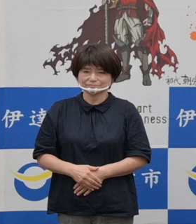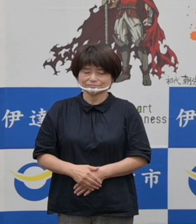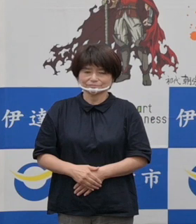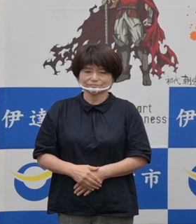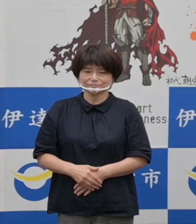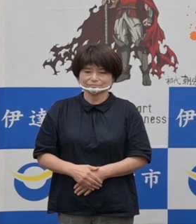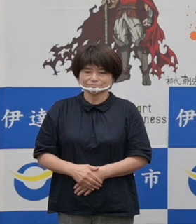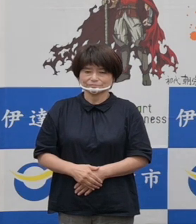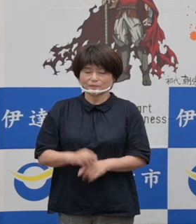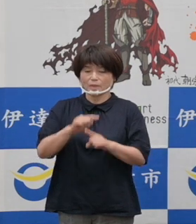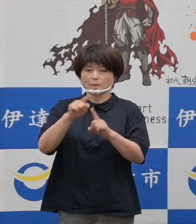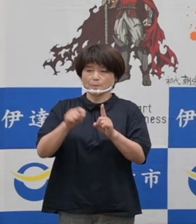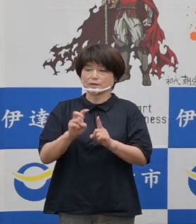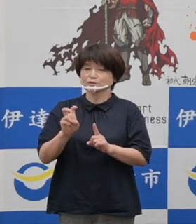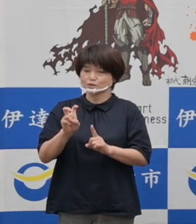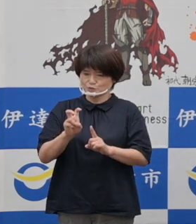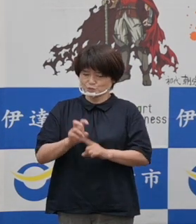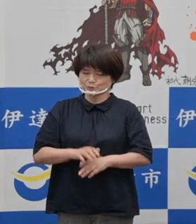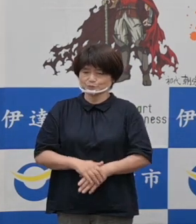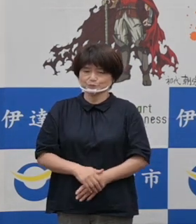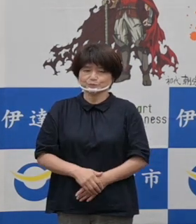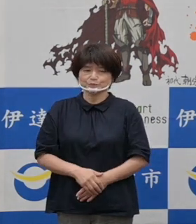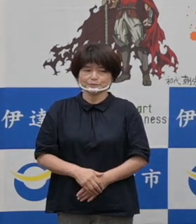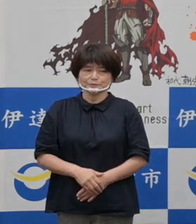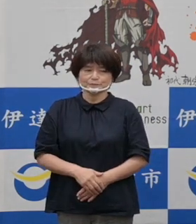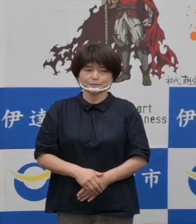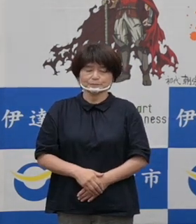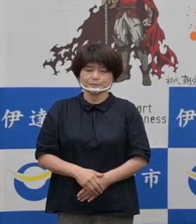続いて20ページをご覧ください。